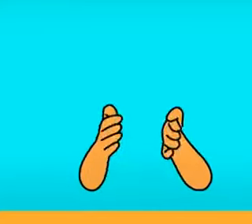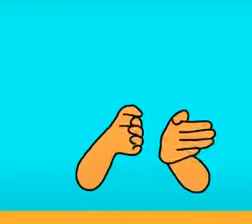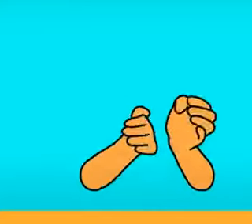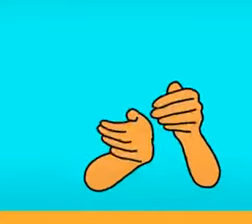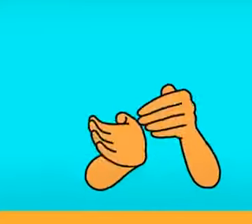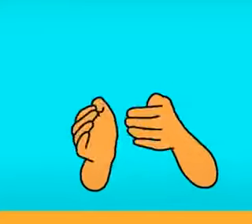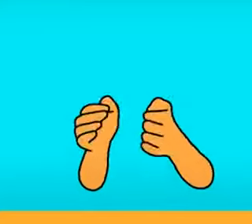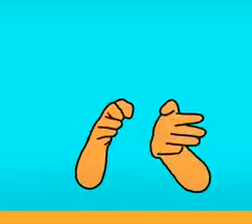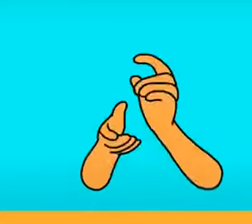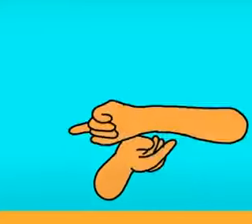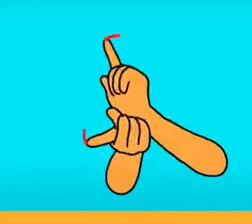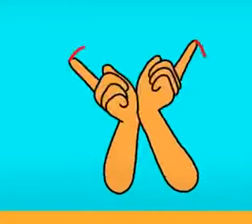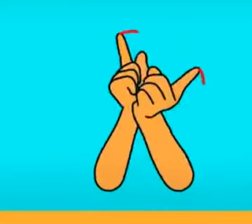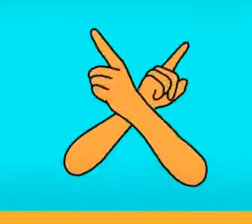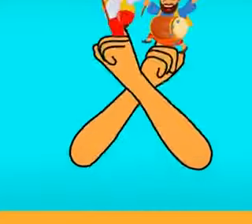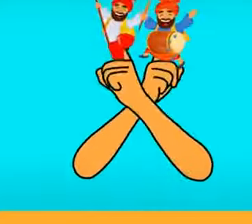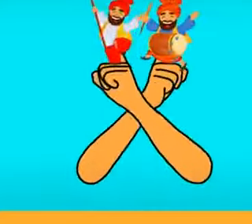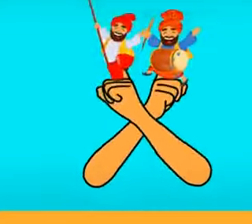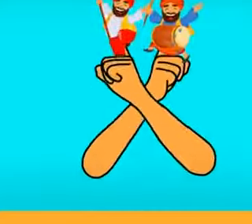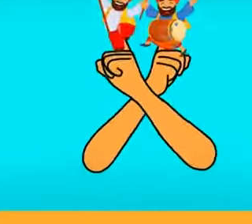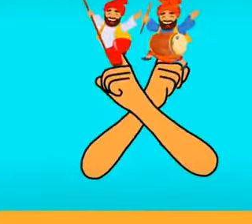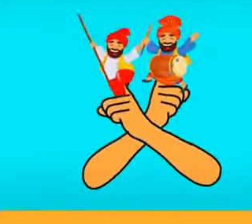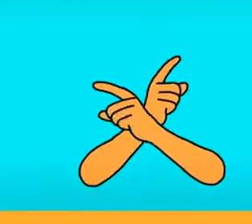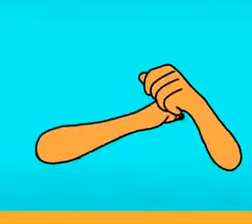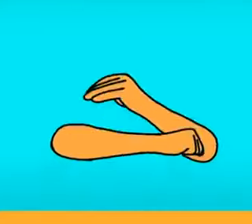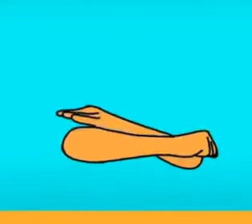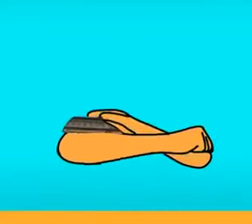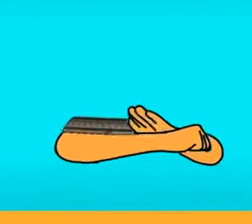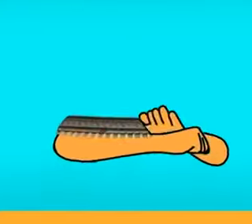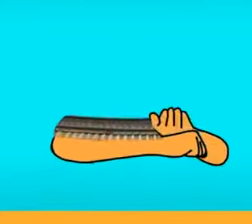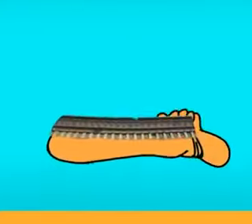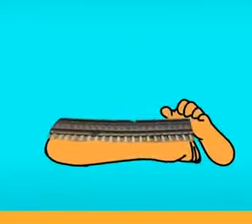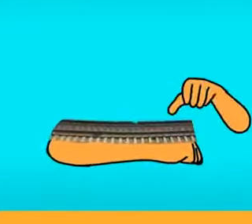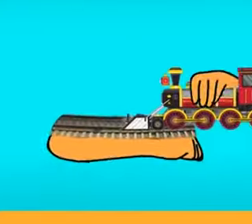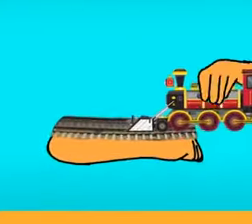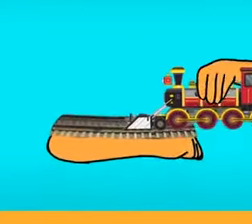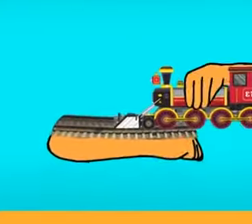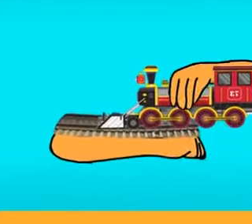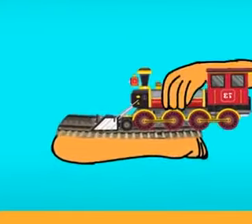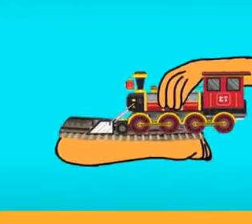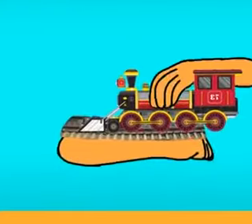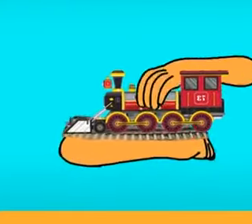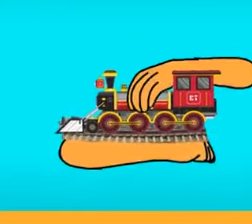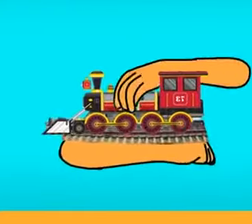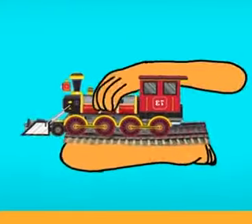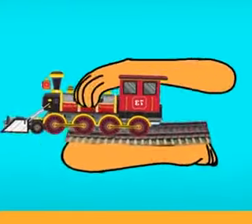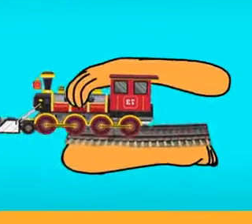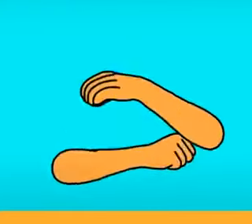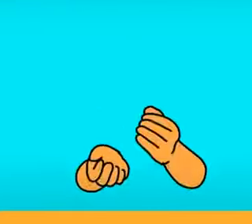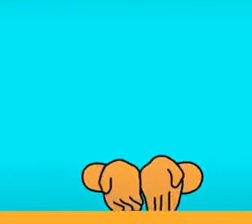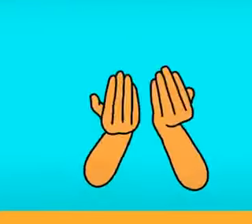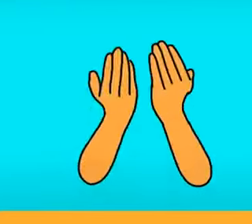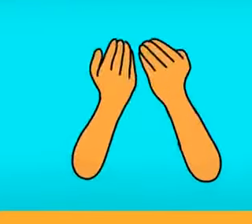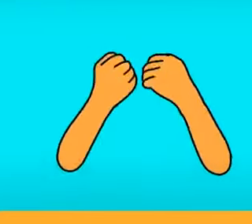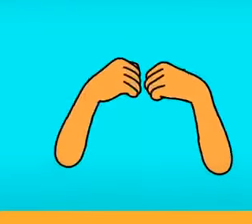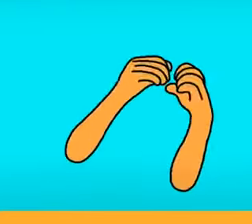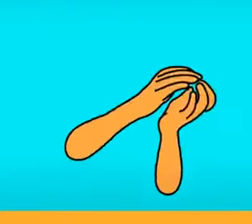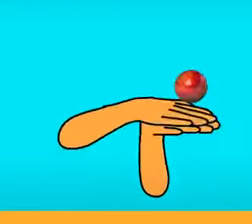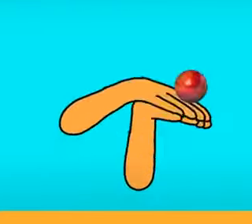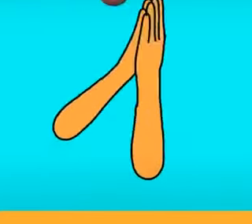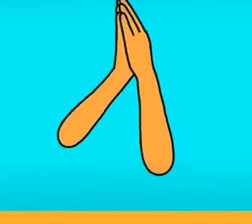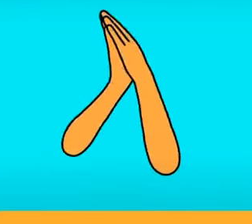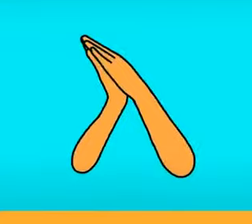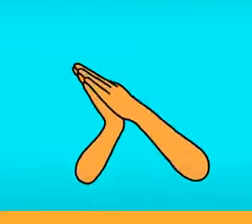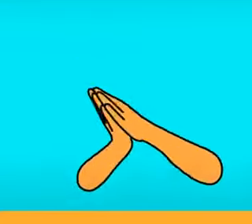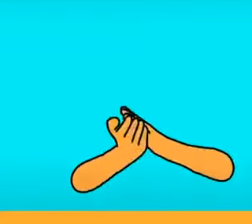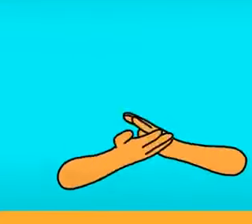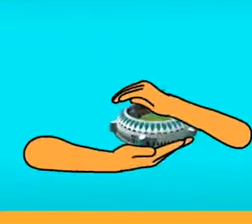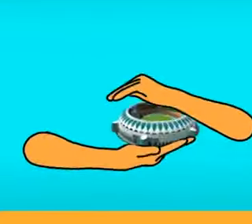से सड़कों पे सब नाचेंगे, पटरी पे पहिए भागेंगे, गूंजेंगे खेलों के